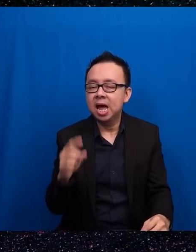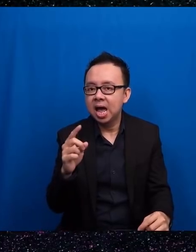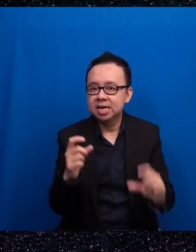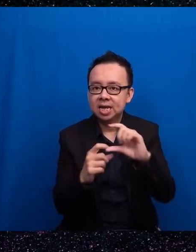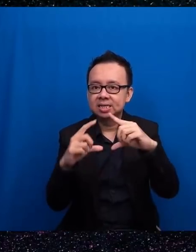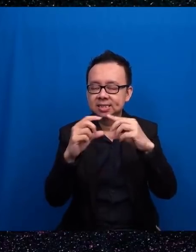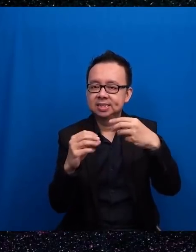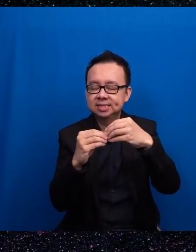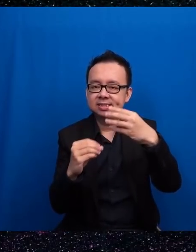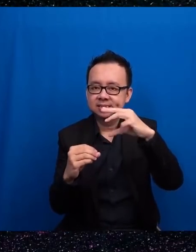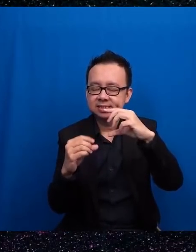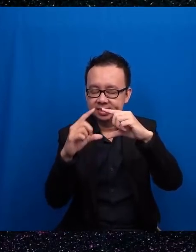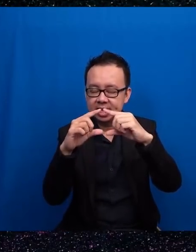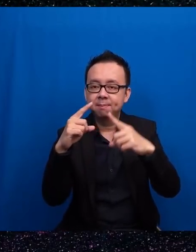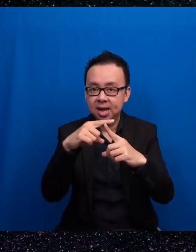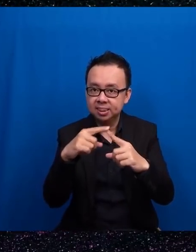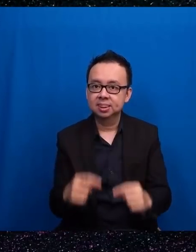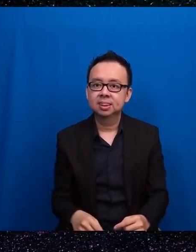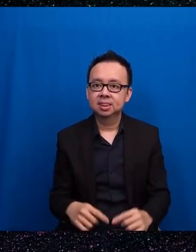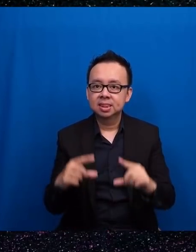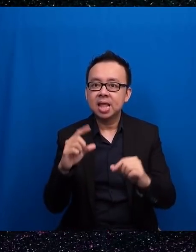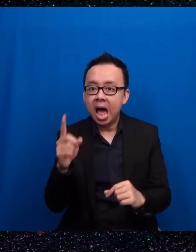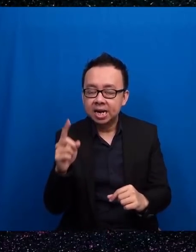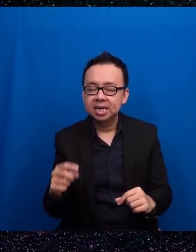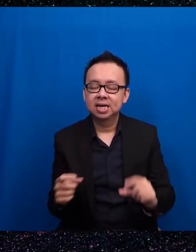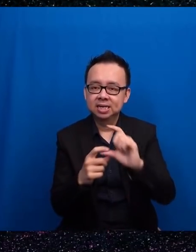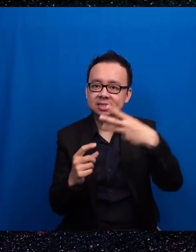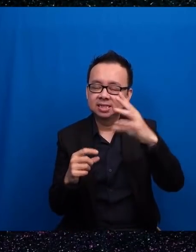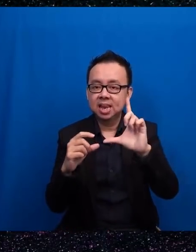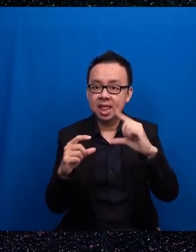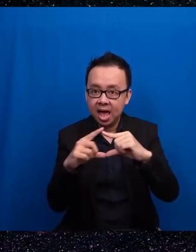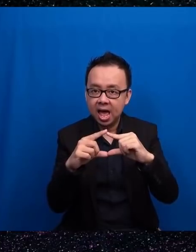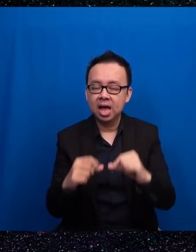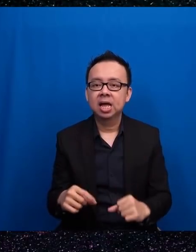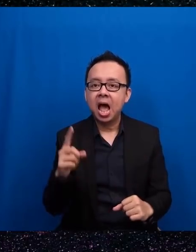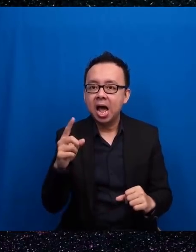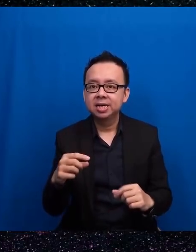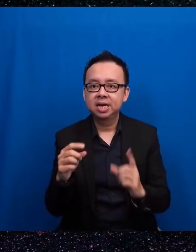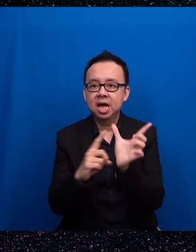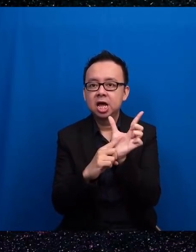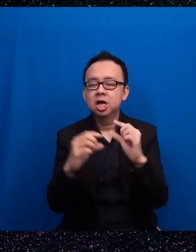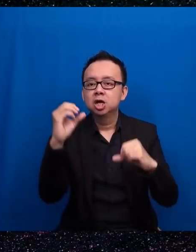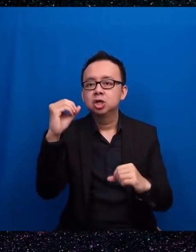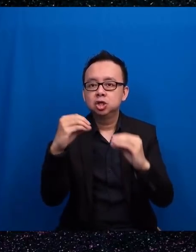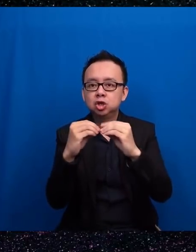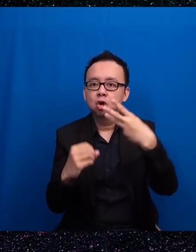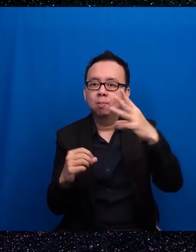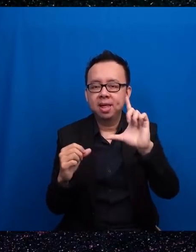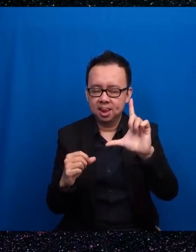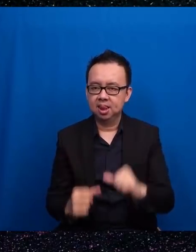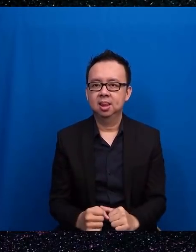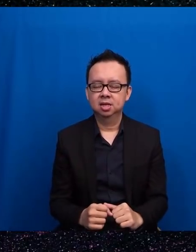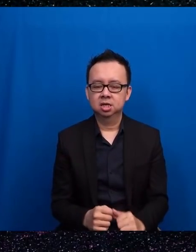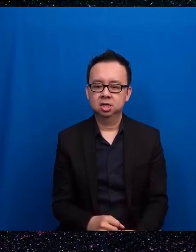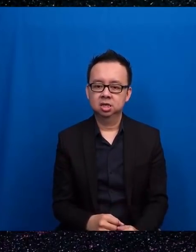Sabat, ada Selah, ada Yobel. Ini yang dilanggar oleh